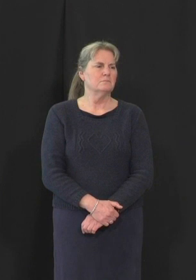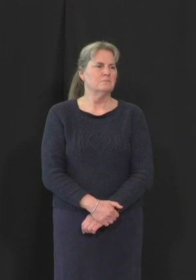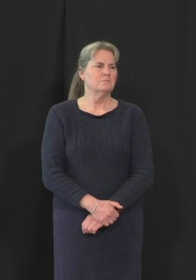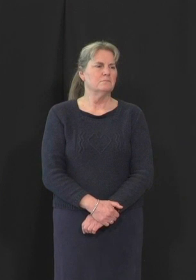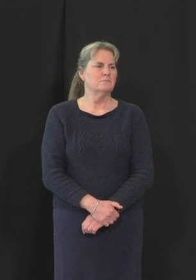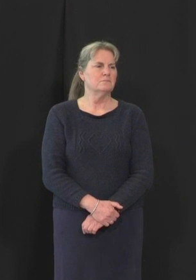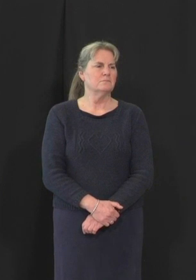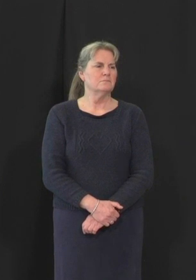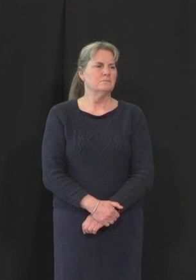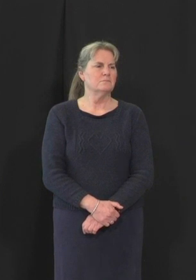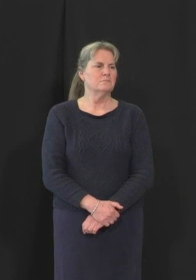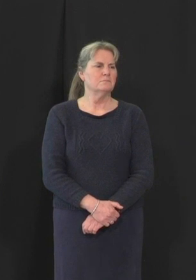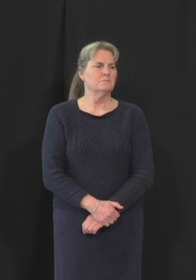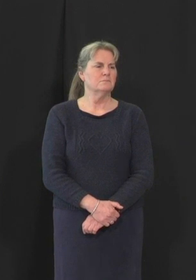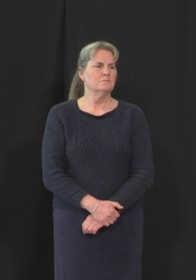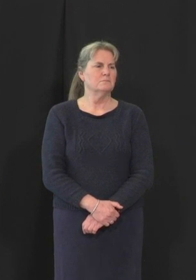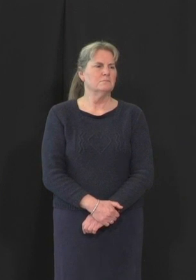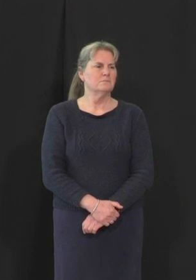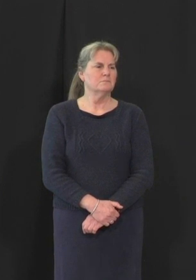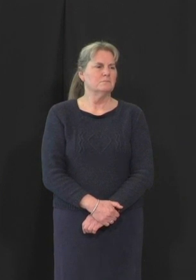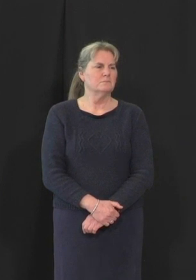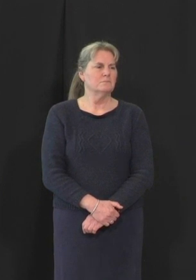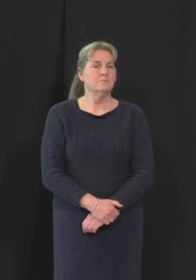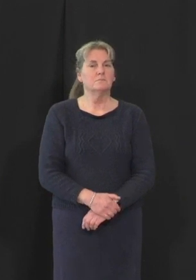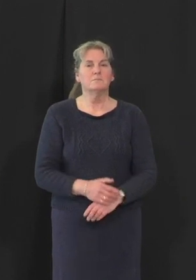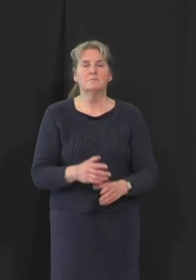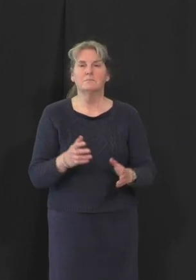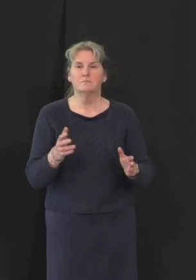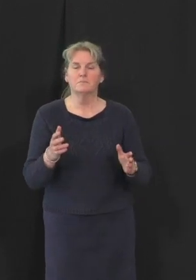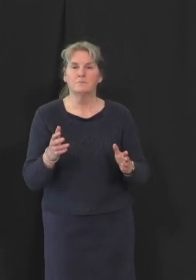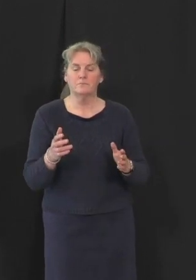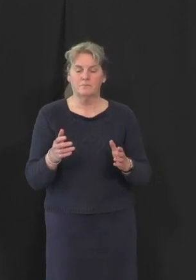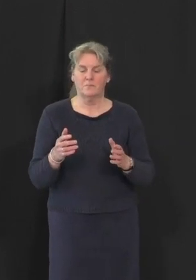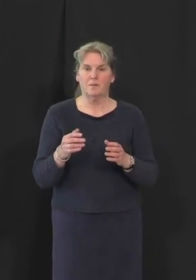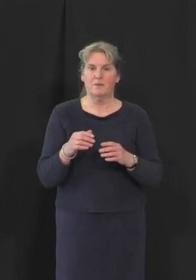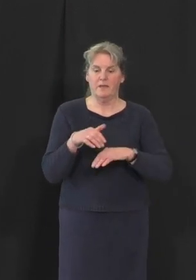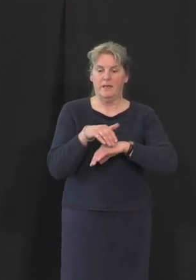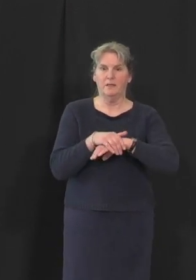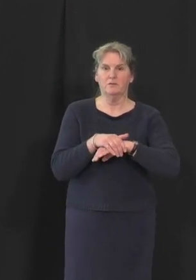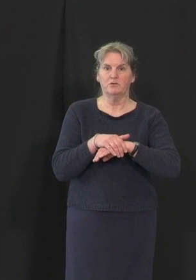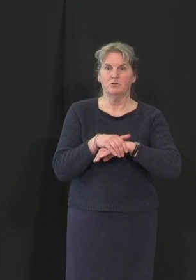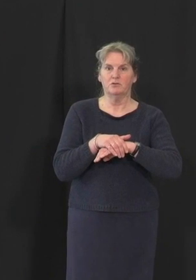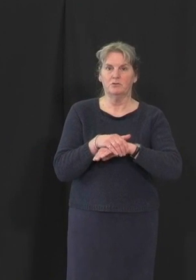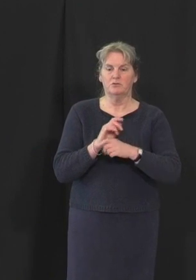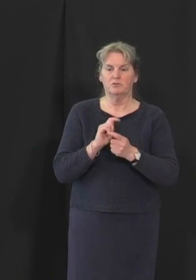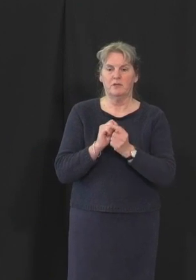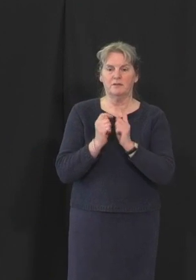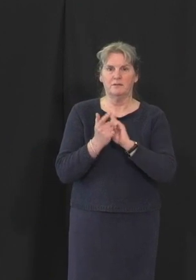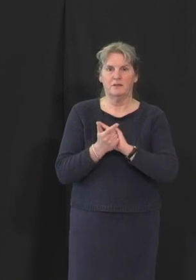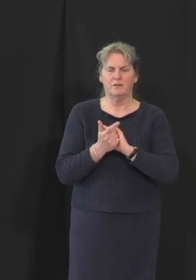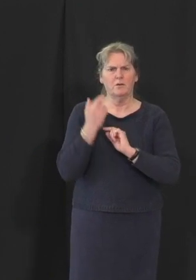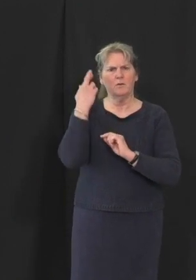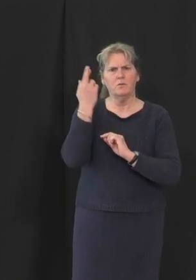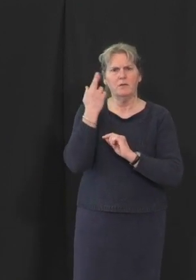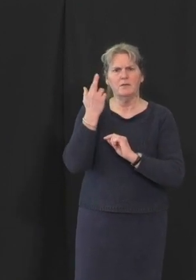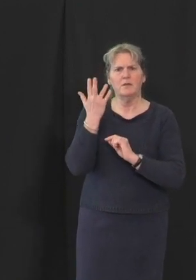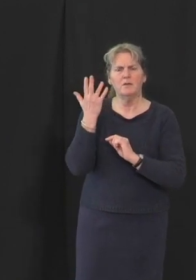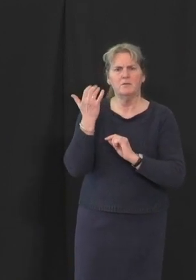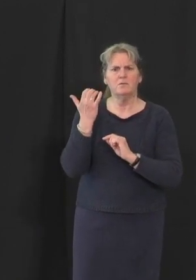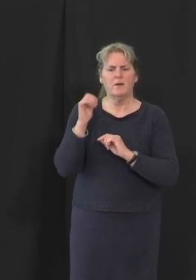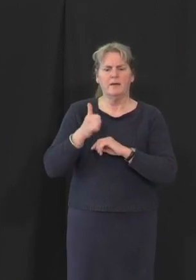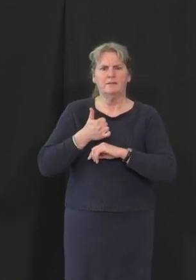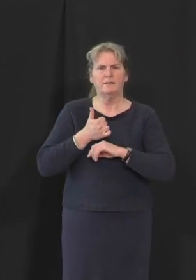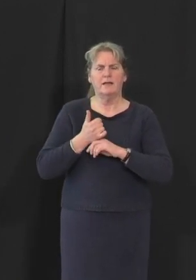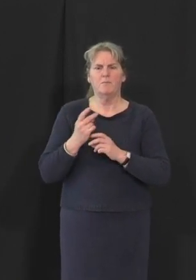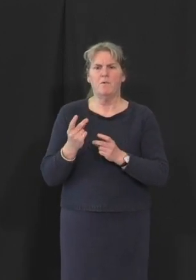dépistages rapides. Just to reiterate in English briefly, this is about the reasons for rapid diagnostic